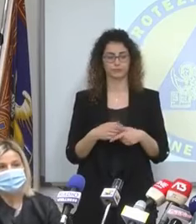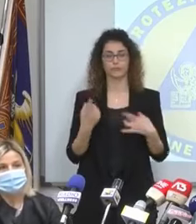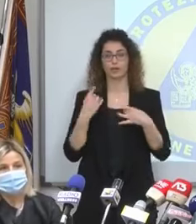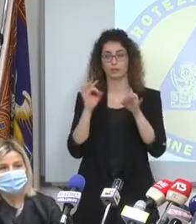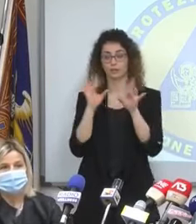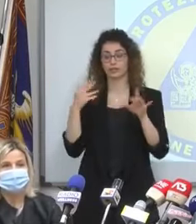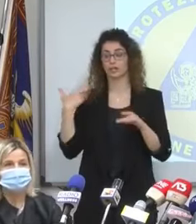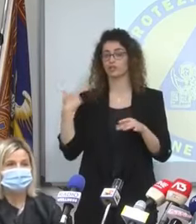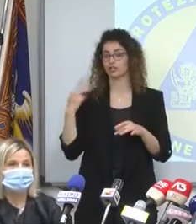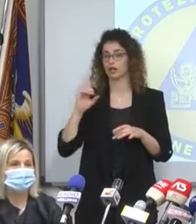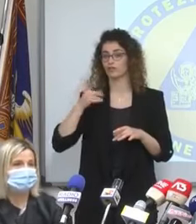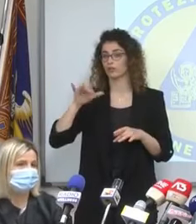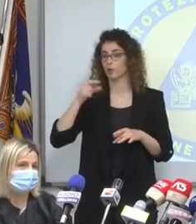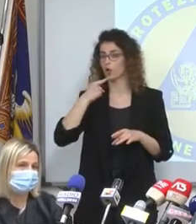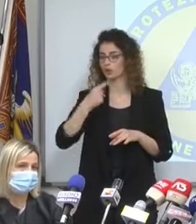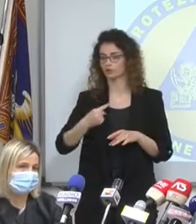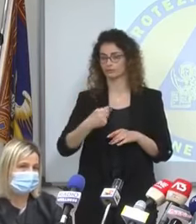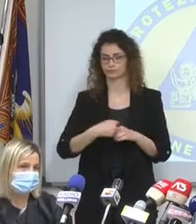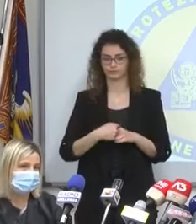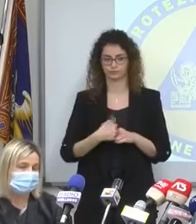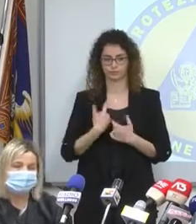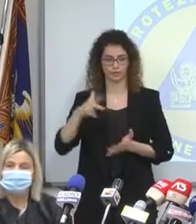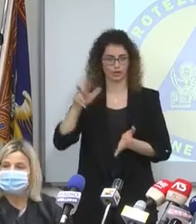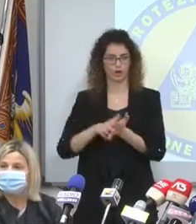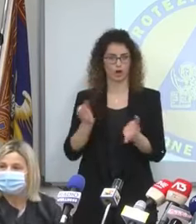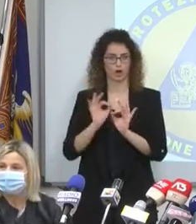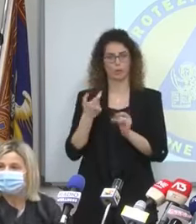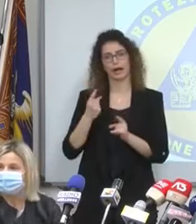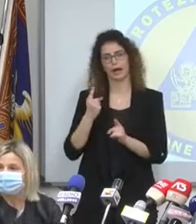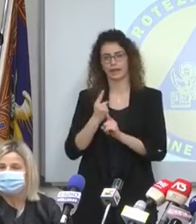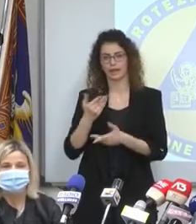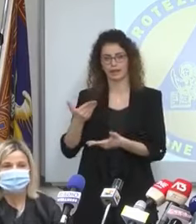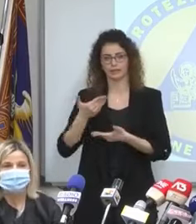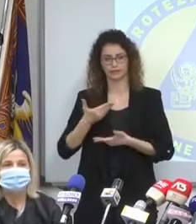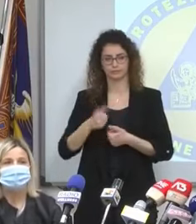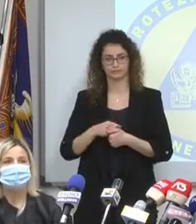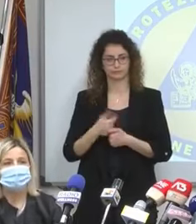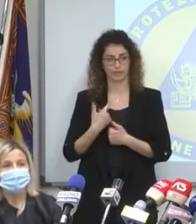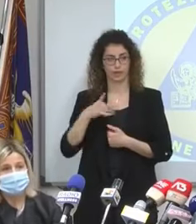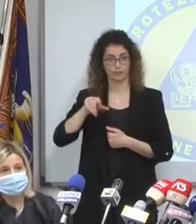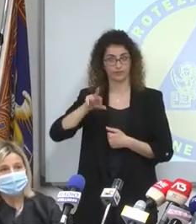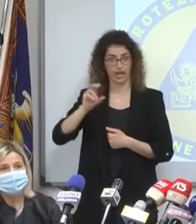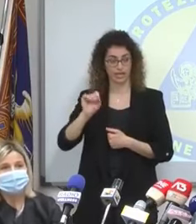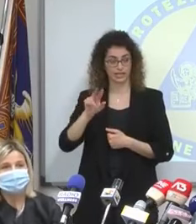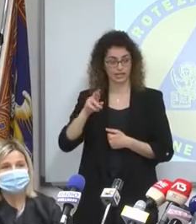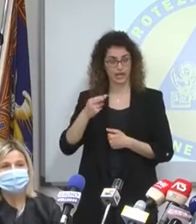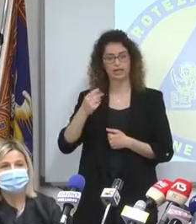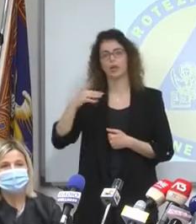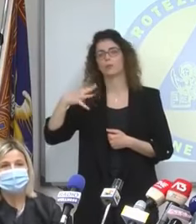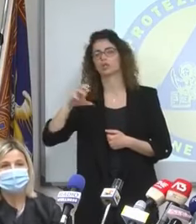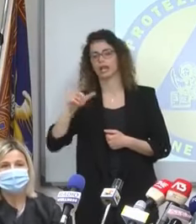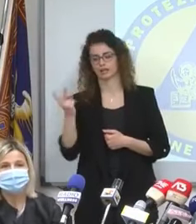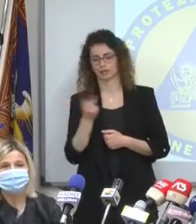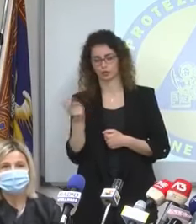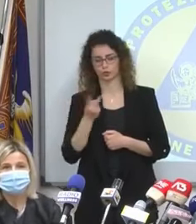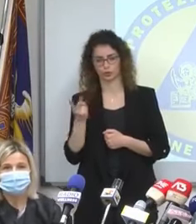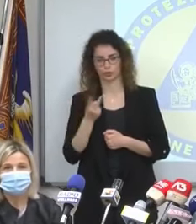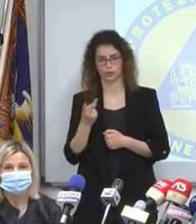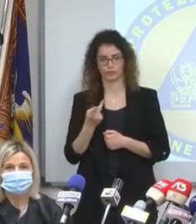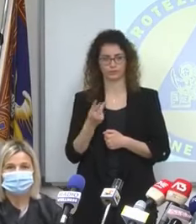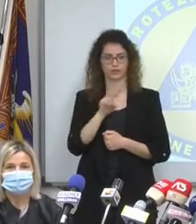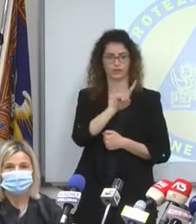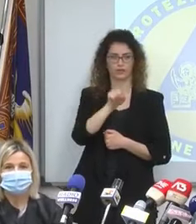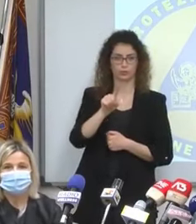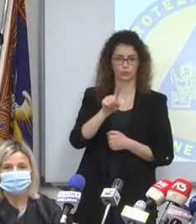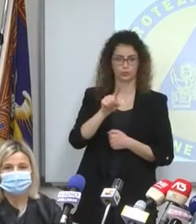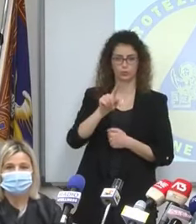stamattina il generale Figliolo, però dovrebbe arrivare. Sì. Sì, sì. I 21